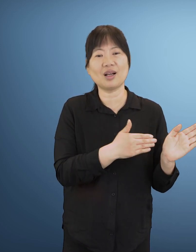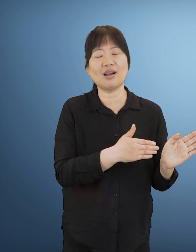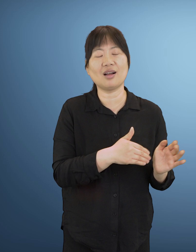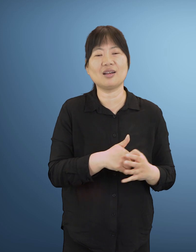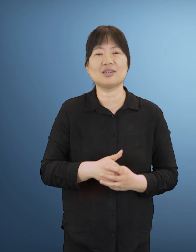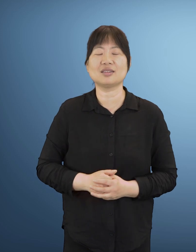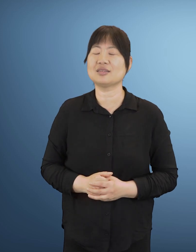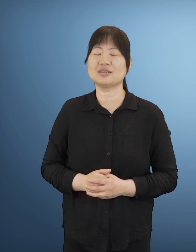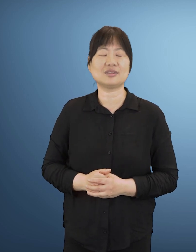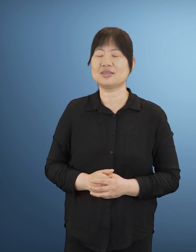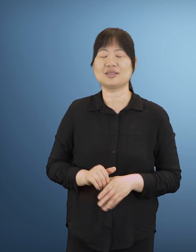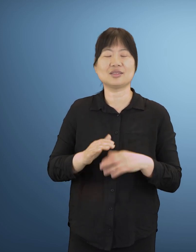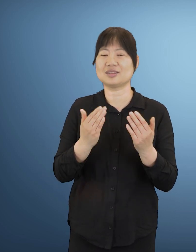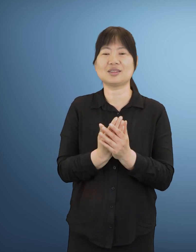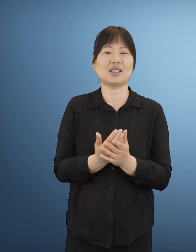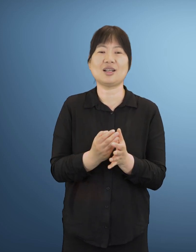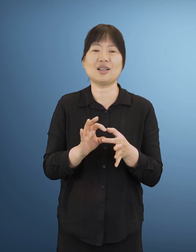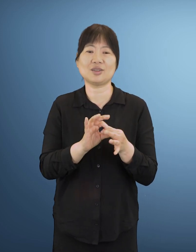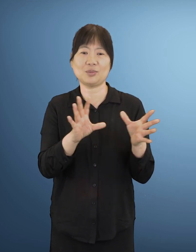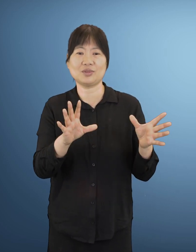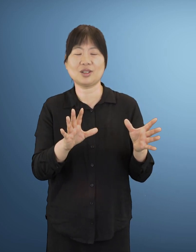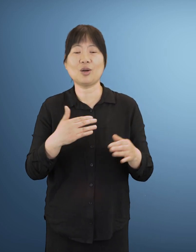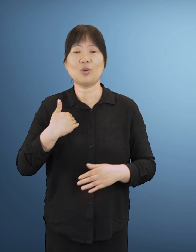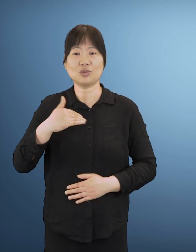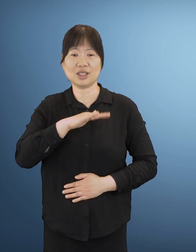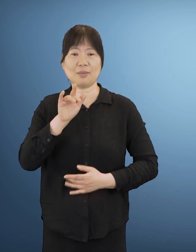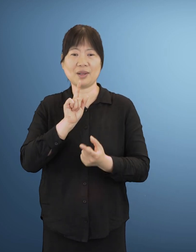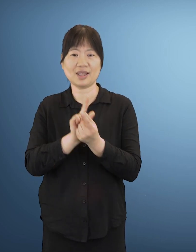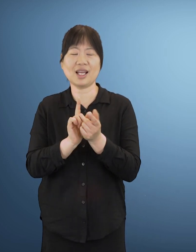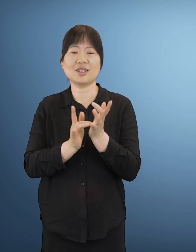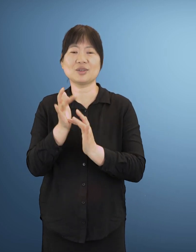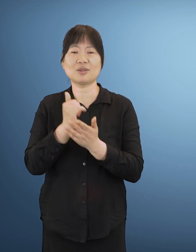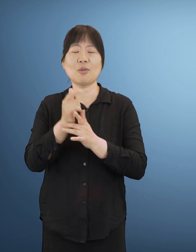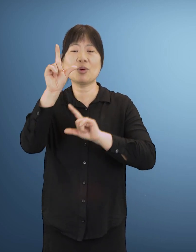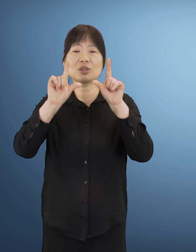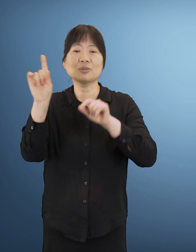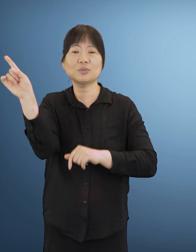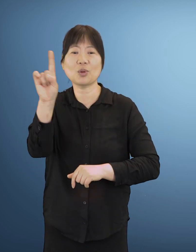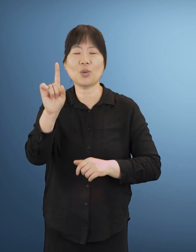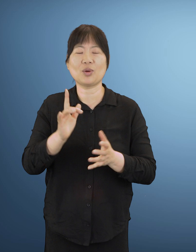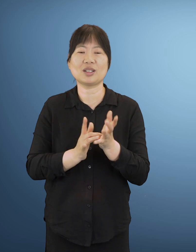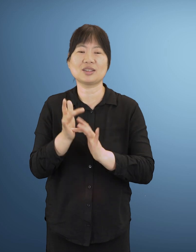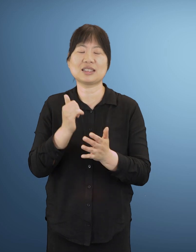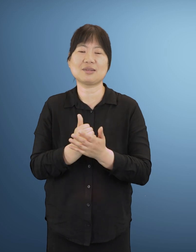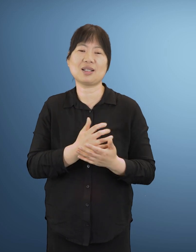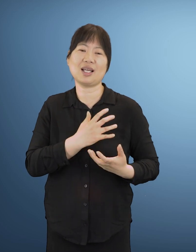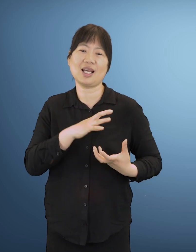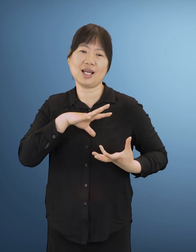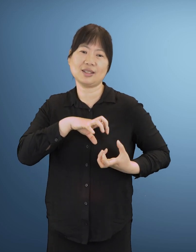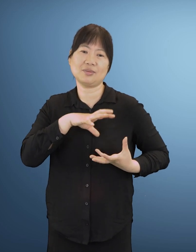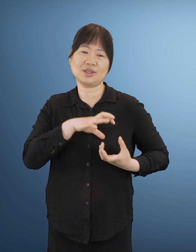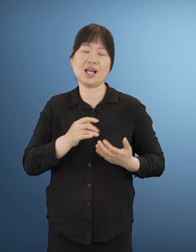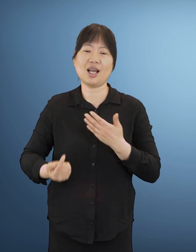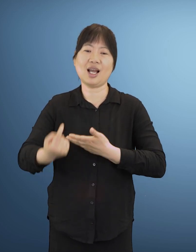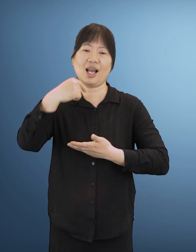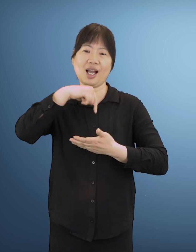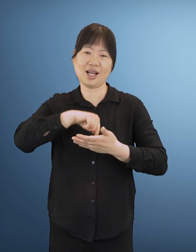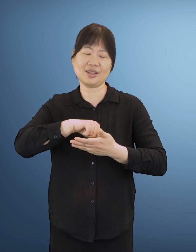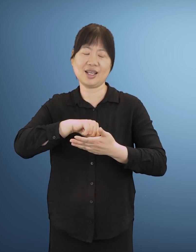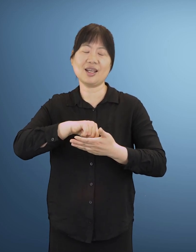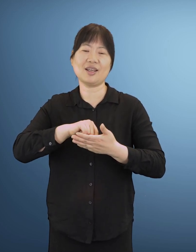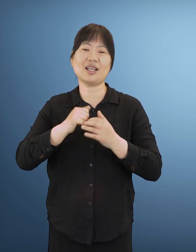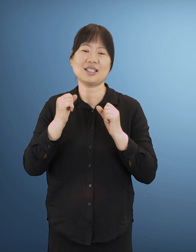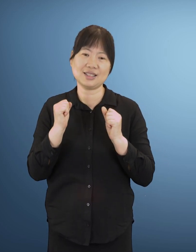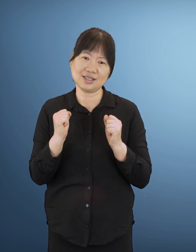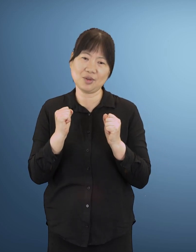저것도 아닙니다. 우리는 그 예수의 심장 속으로 온전히 들어가지